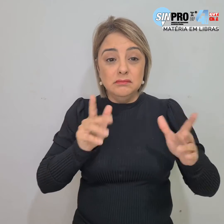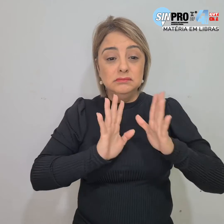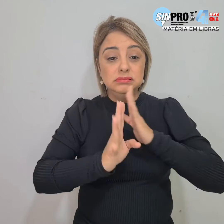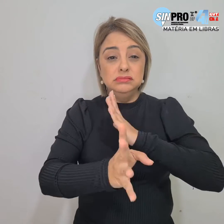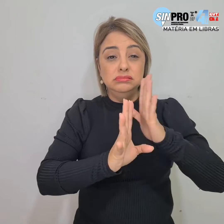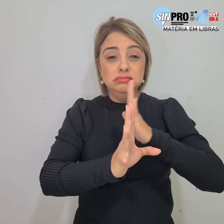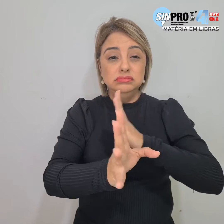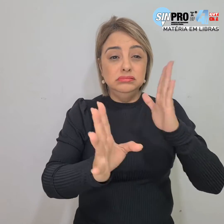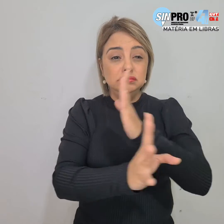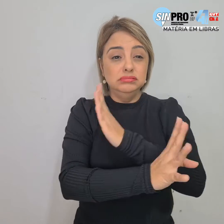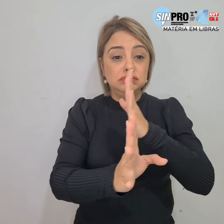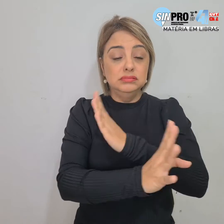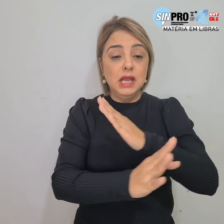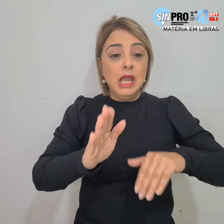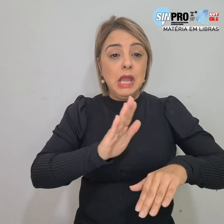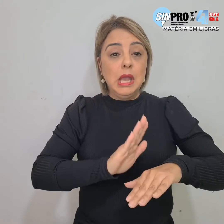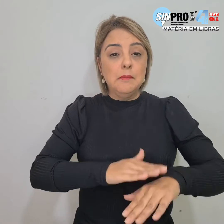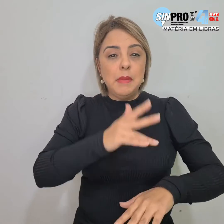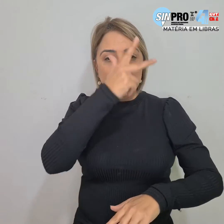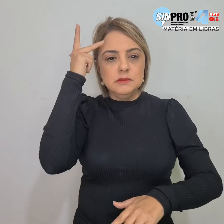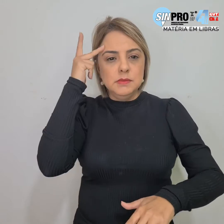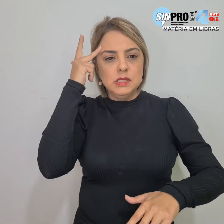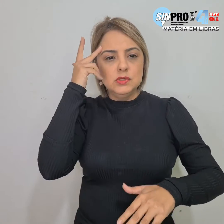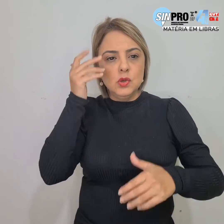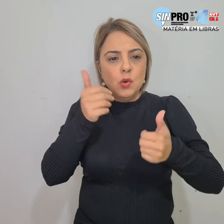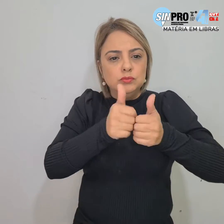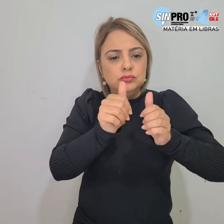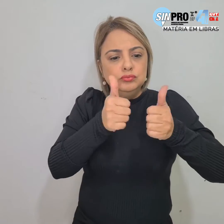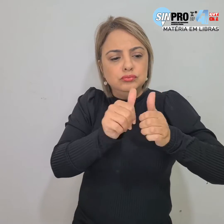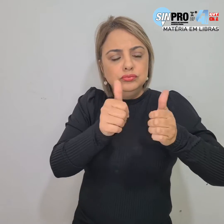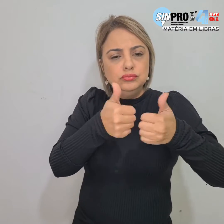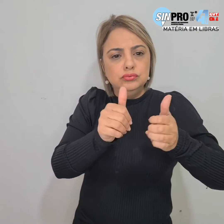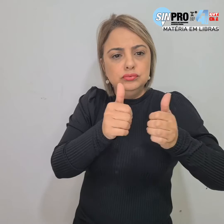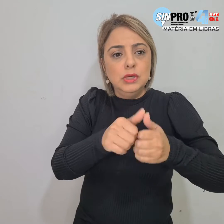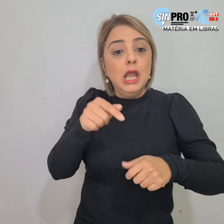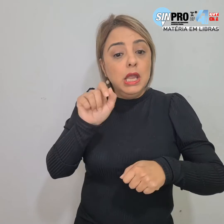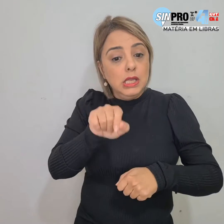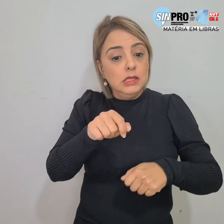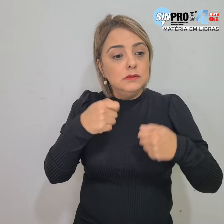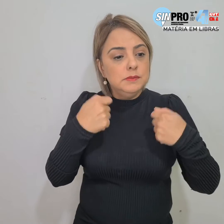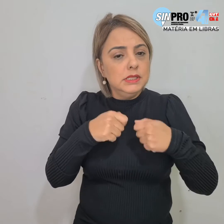mais pessoas para dentro do transporte público, isso tudo precisa ser considerado, reitera.